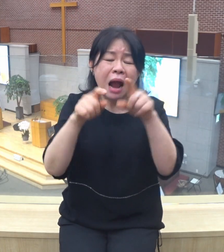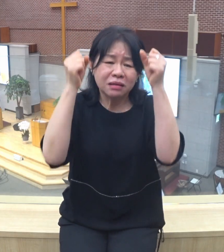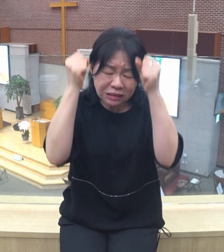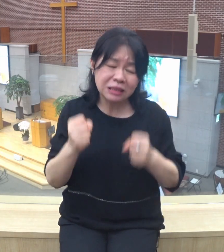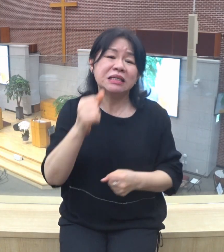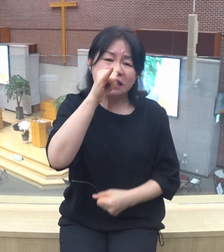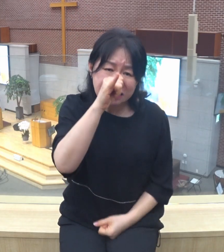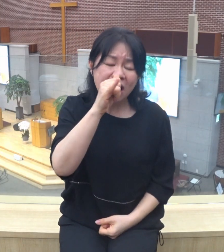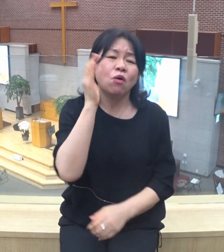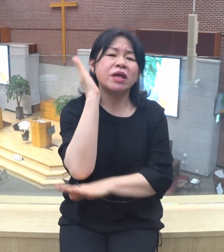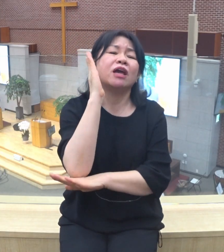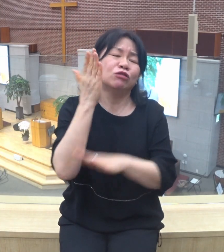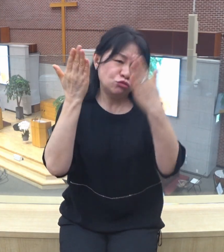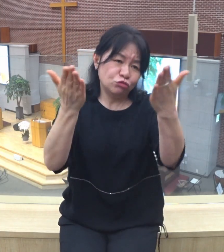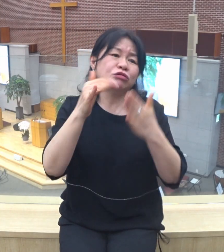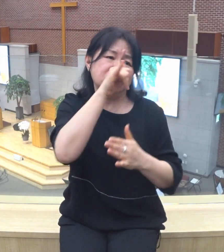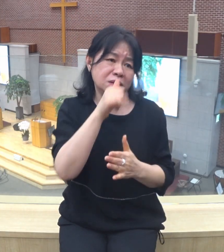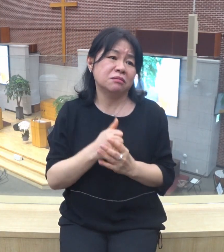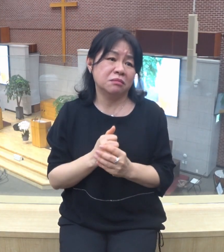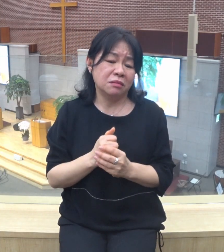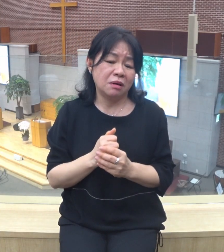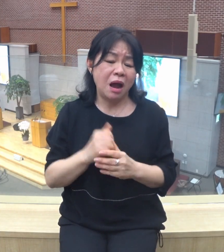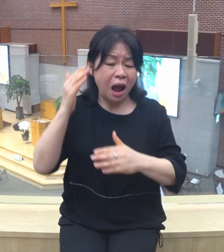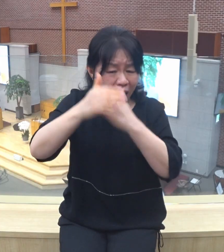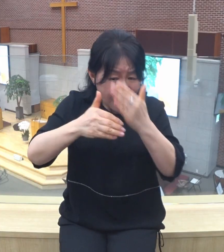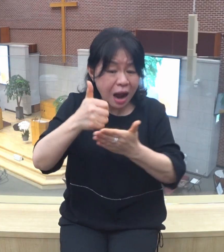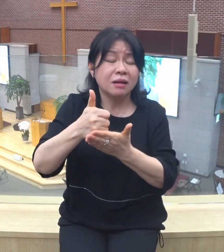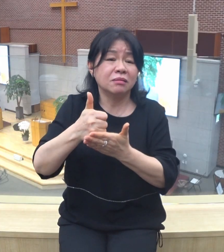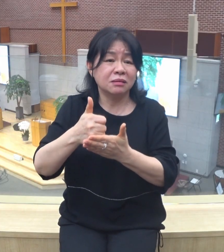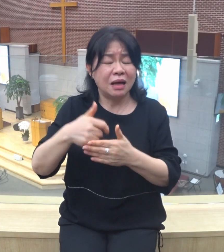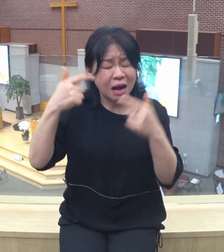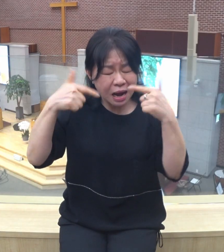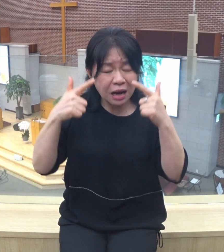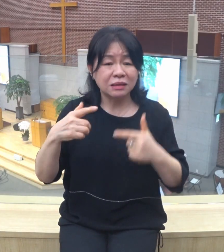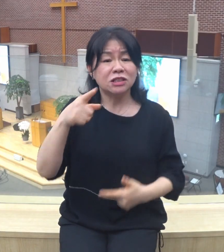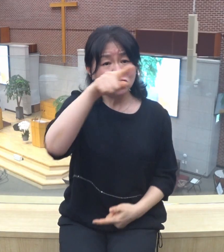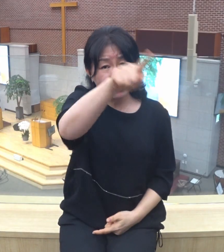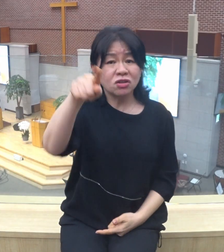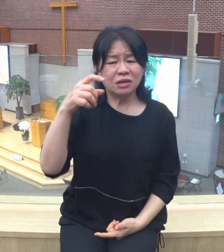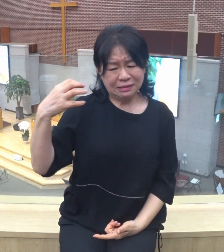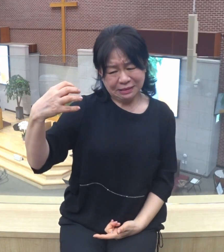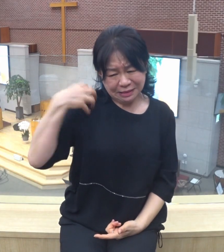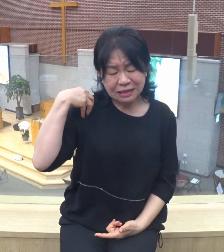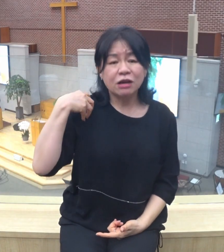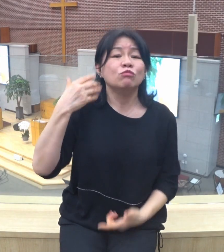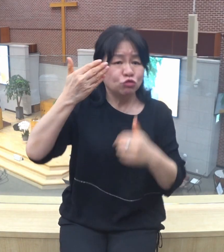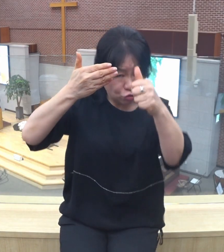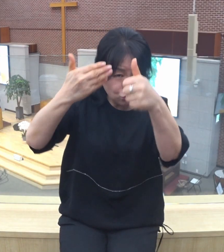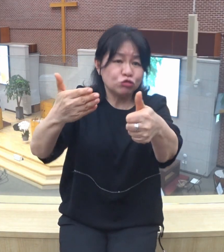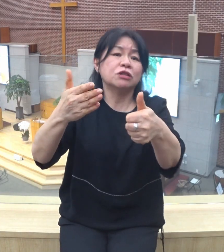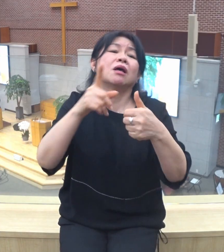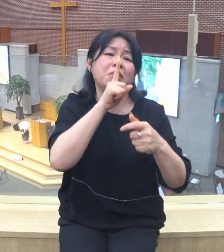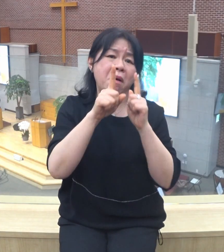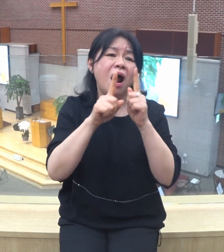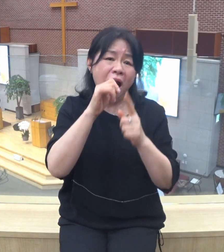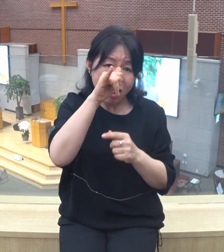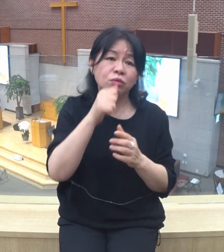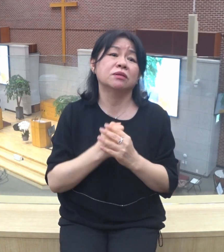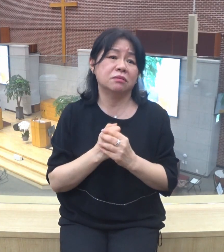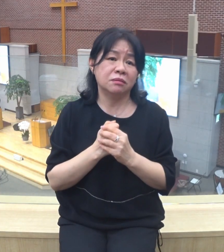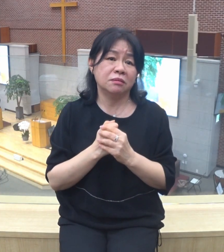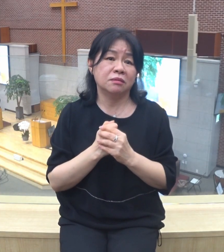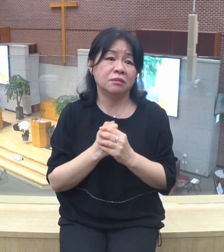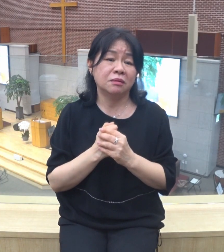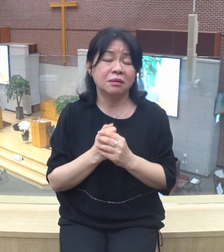것임을 인지하게 됩니다. 그리고 하나님께서 저를 책임지시기 시작합니다. 제가 하나님의